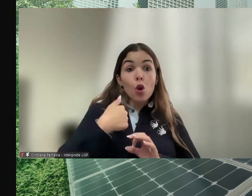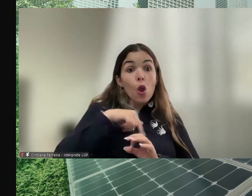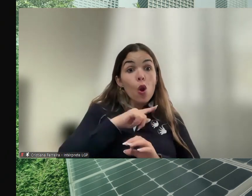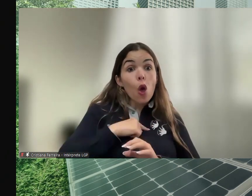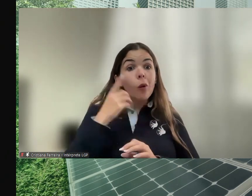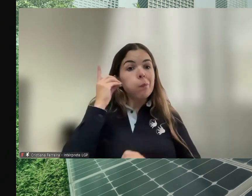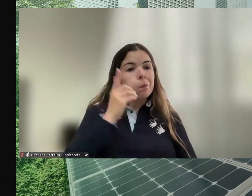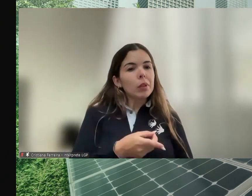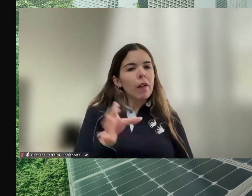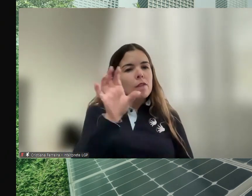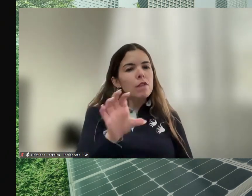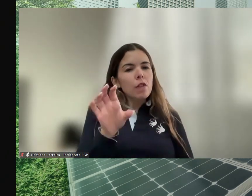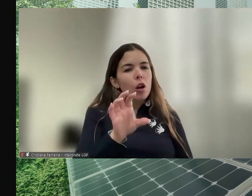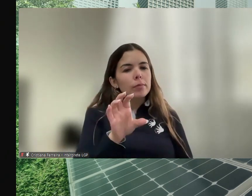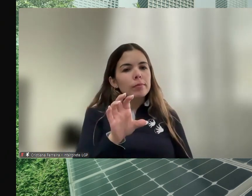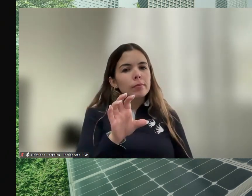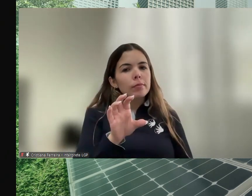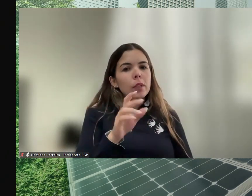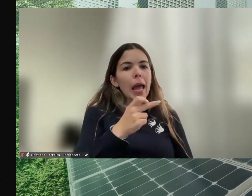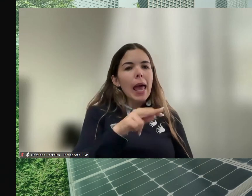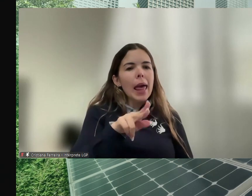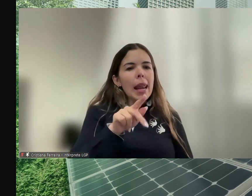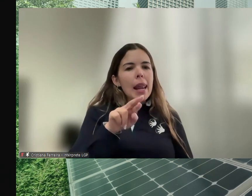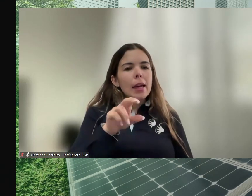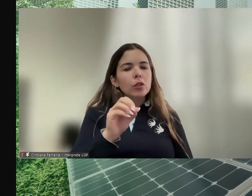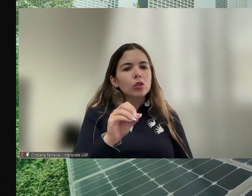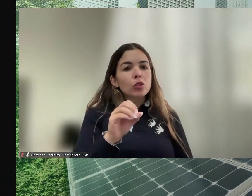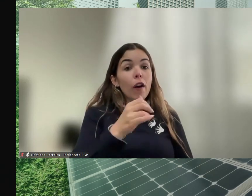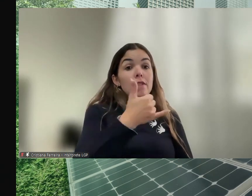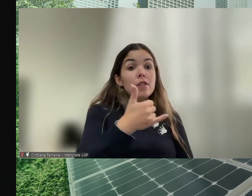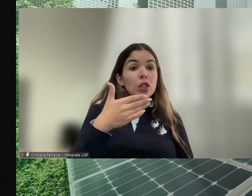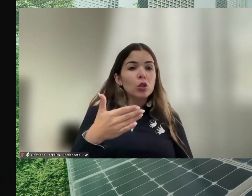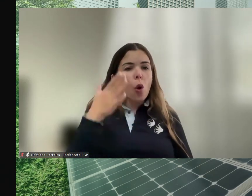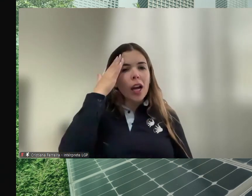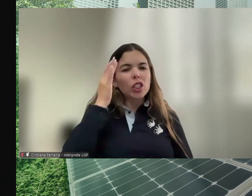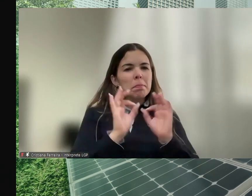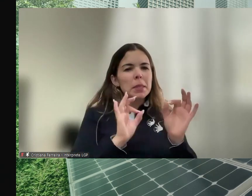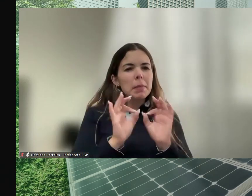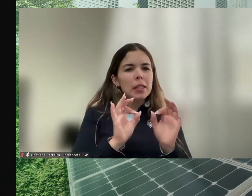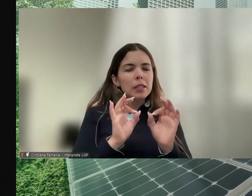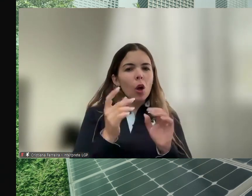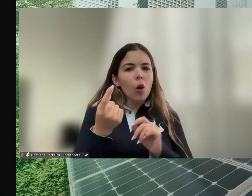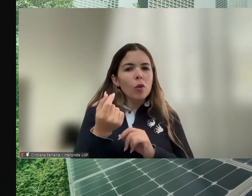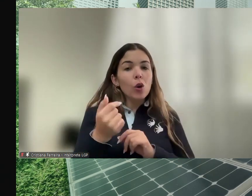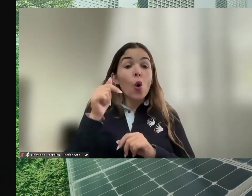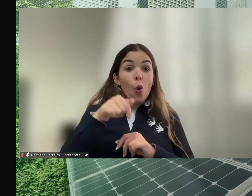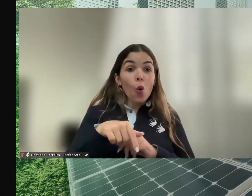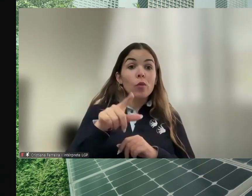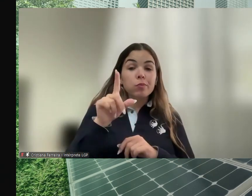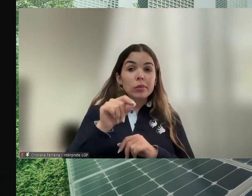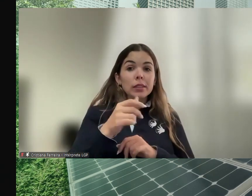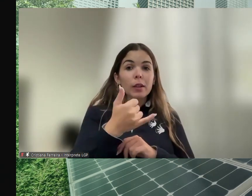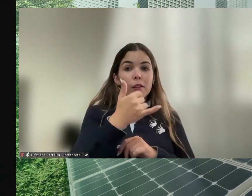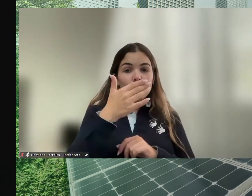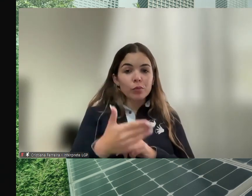de certa maneira, no anexo 21, creio eu, da preparação do orçamento, aliás, coincidência com a agenda 21 também,